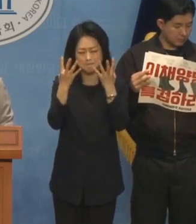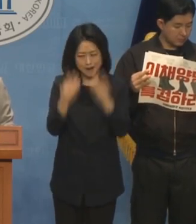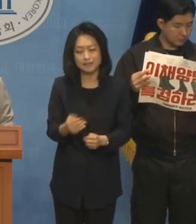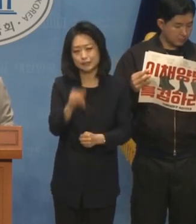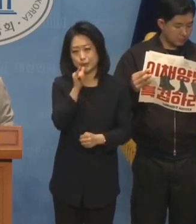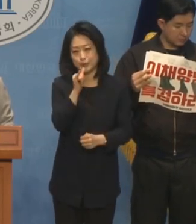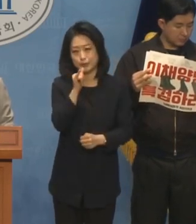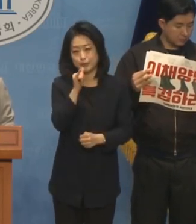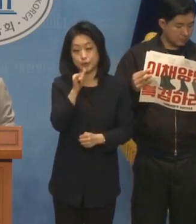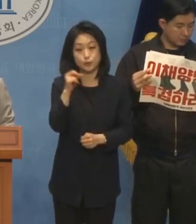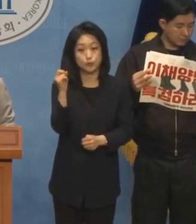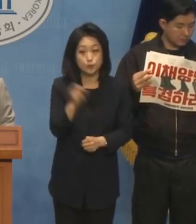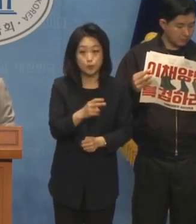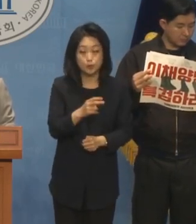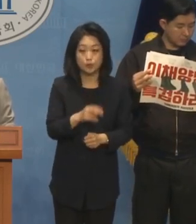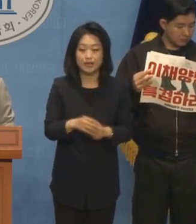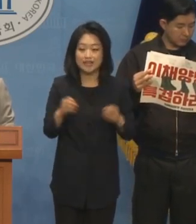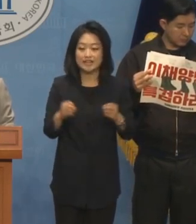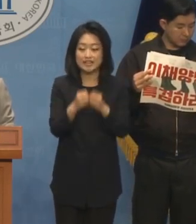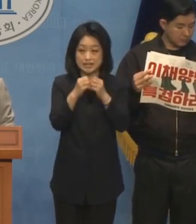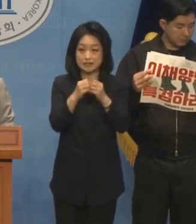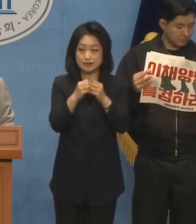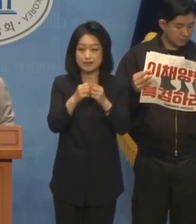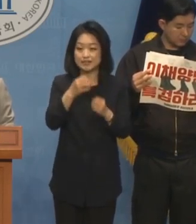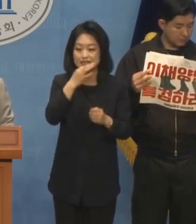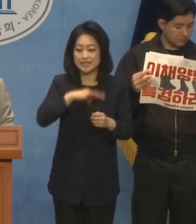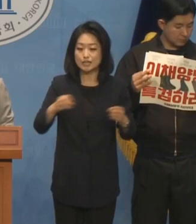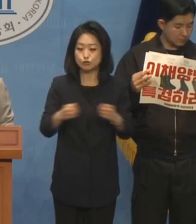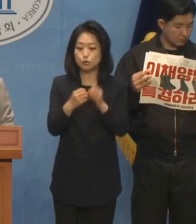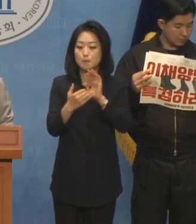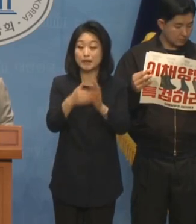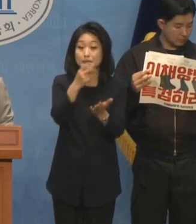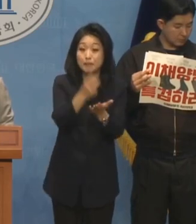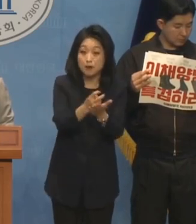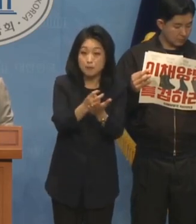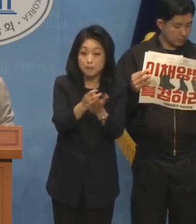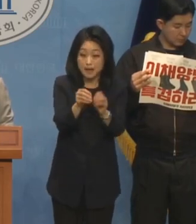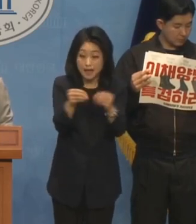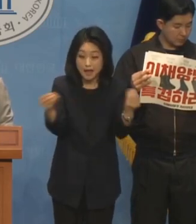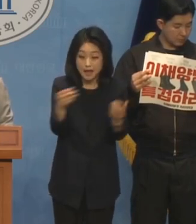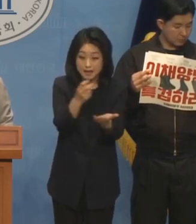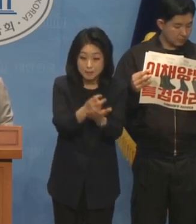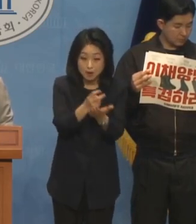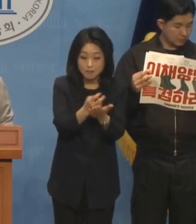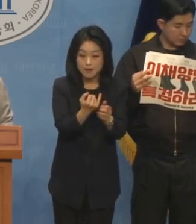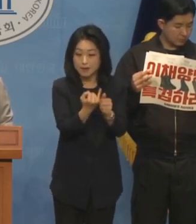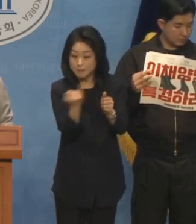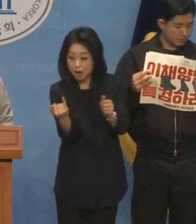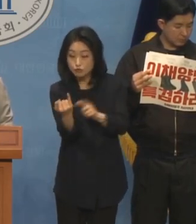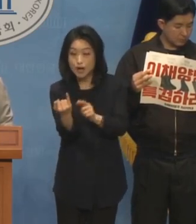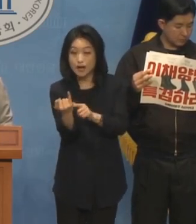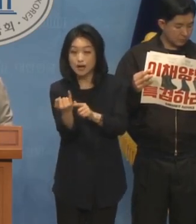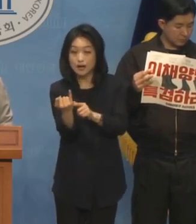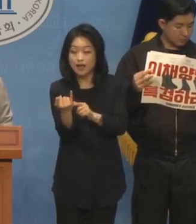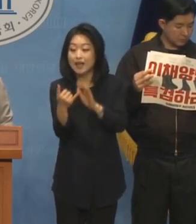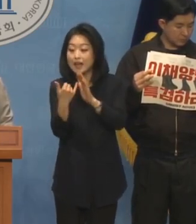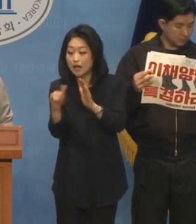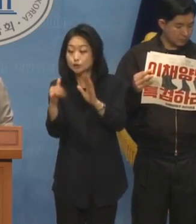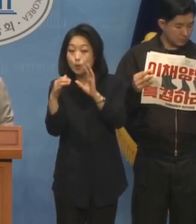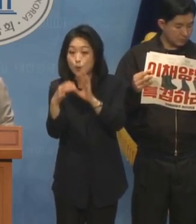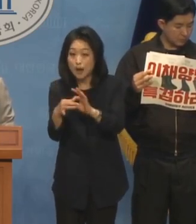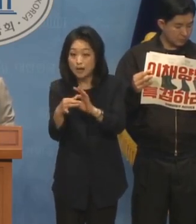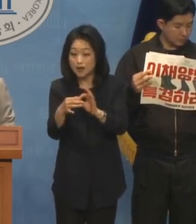많습니다 그리고 이해충돌 방법에도 배우자 돌 배우자와 직계